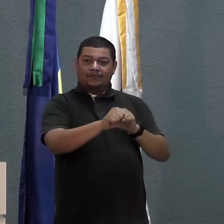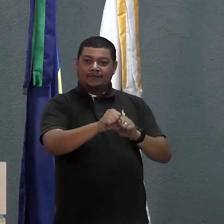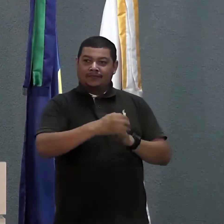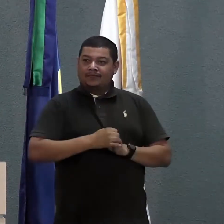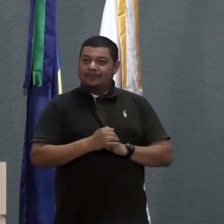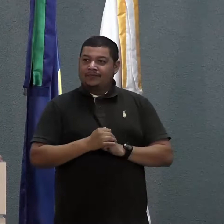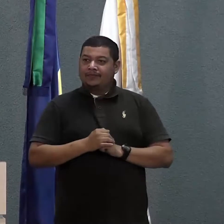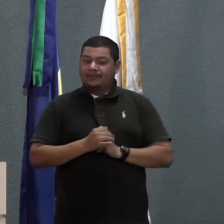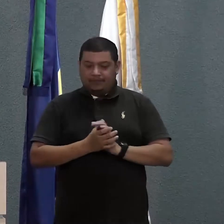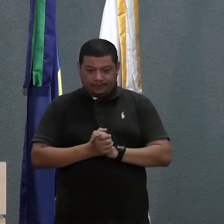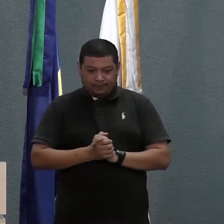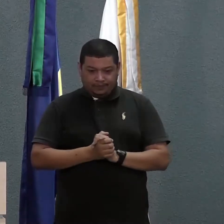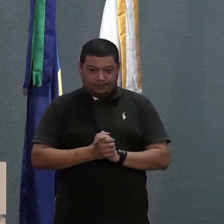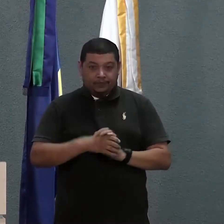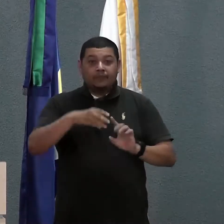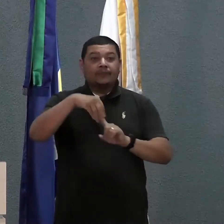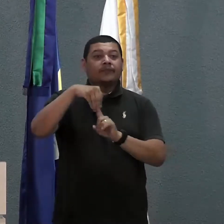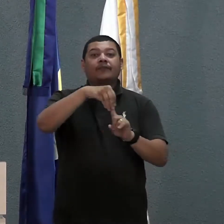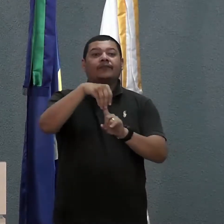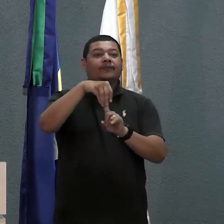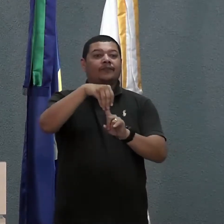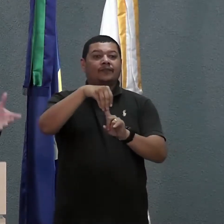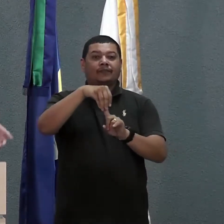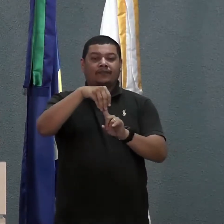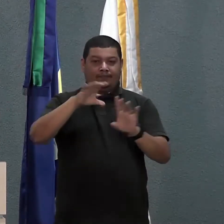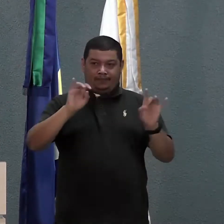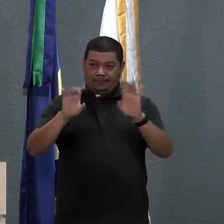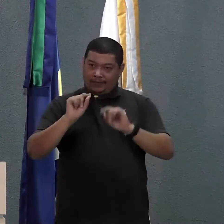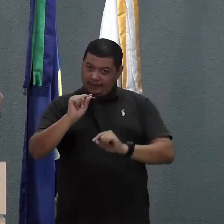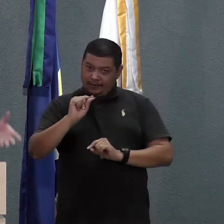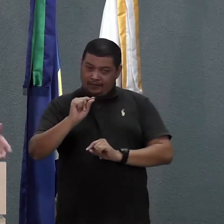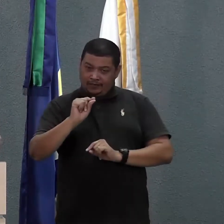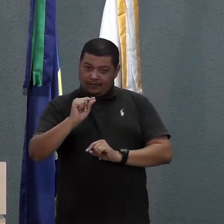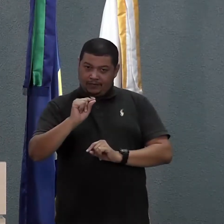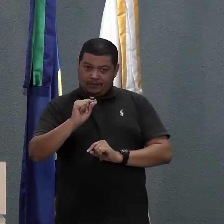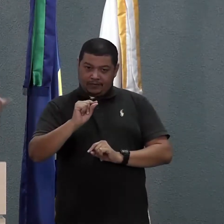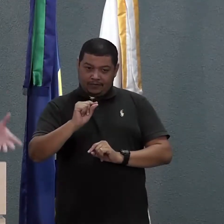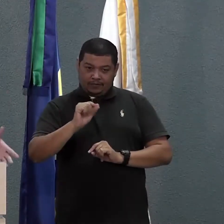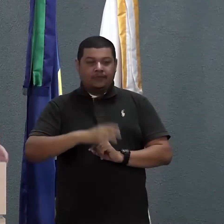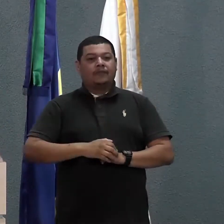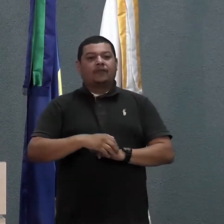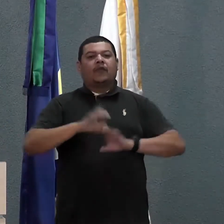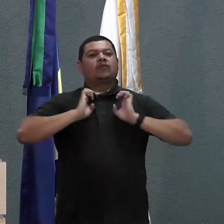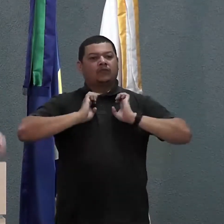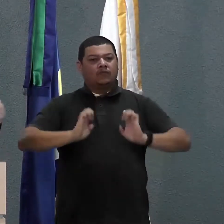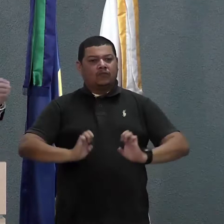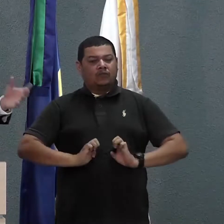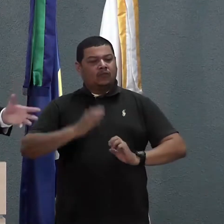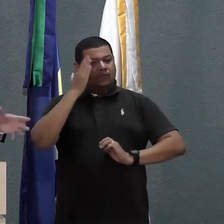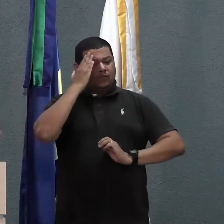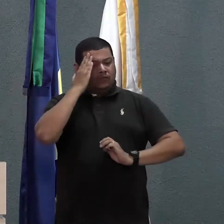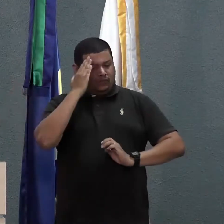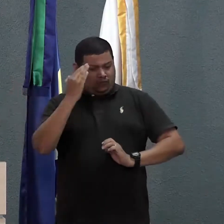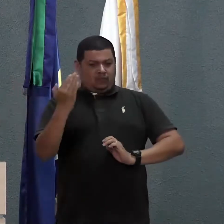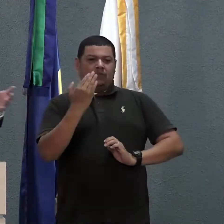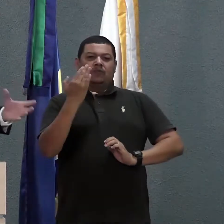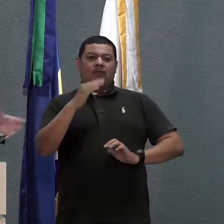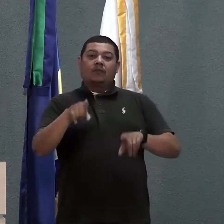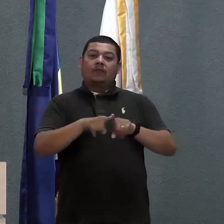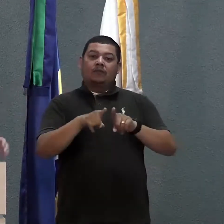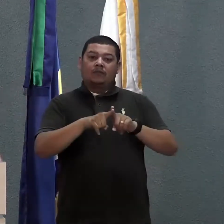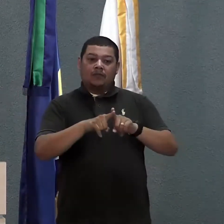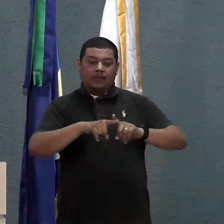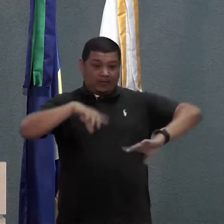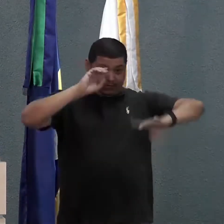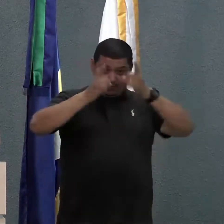que o principal valor são justamente o caráter, a honra e as competências a gente vai